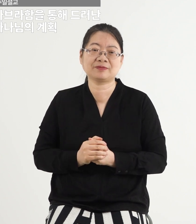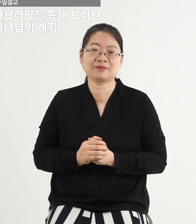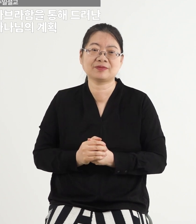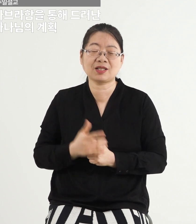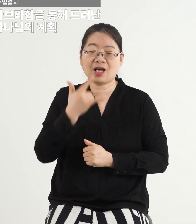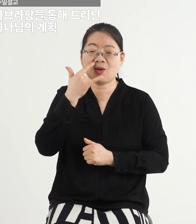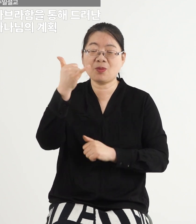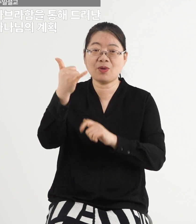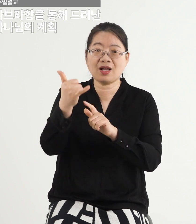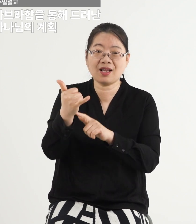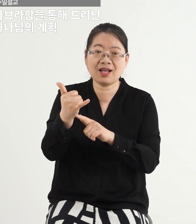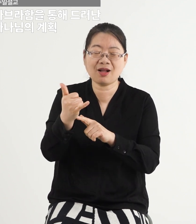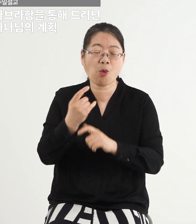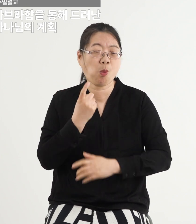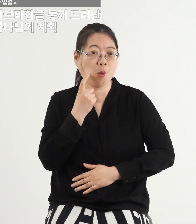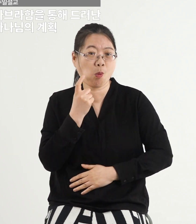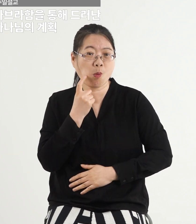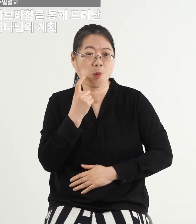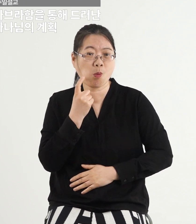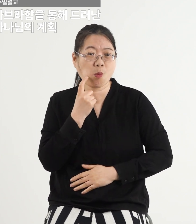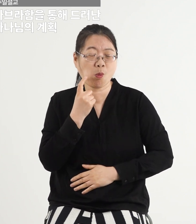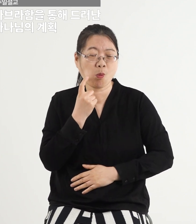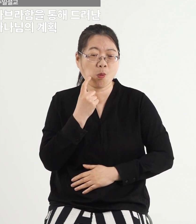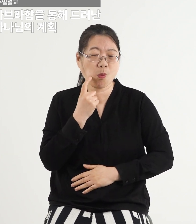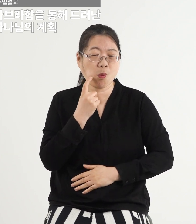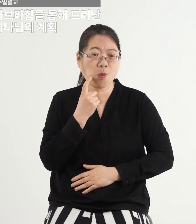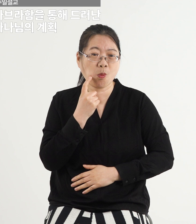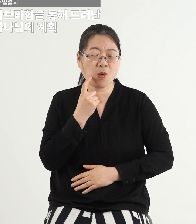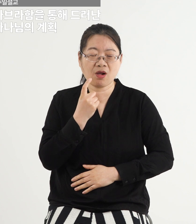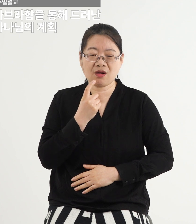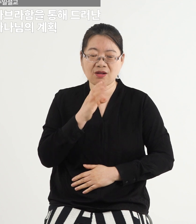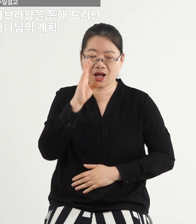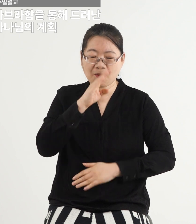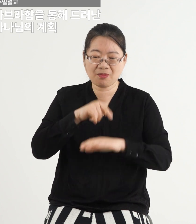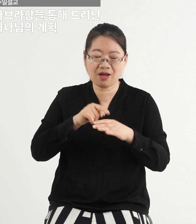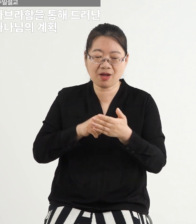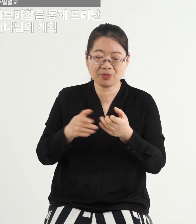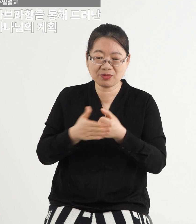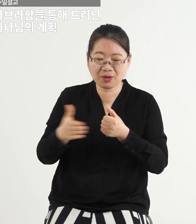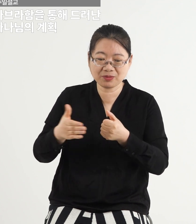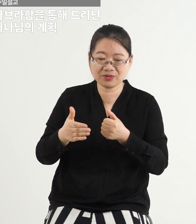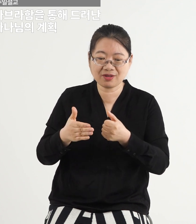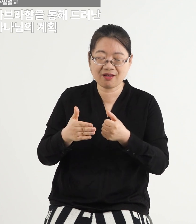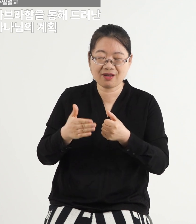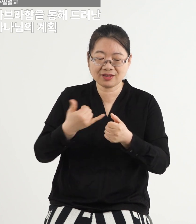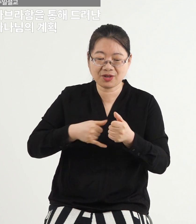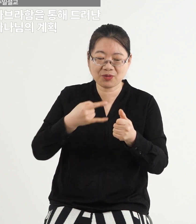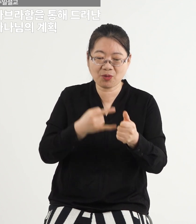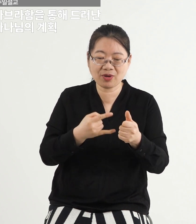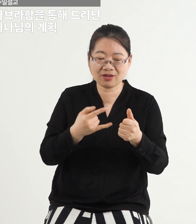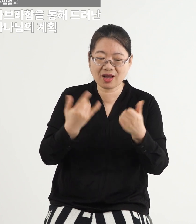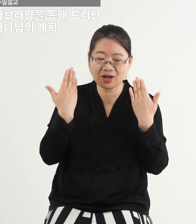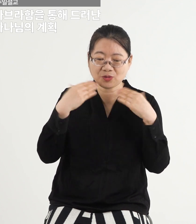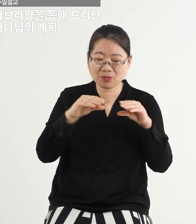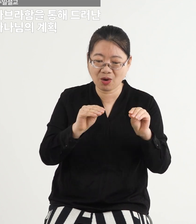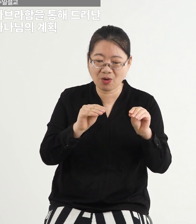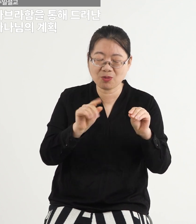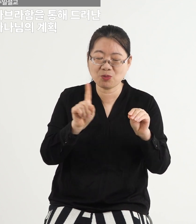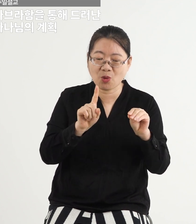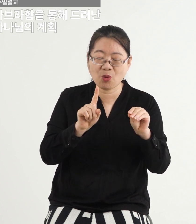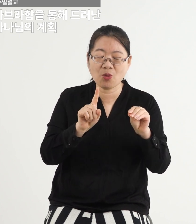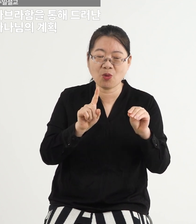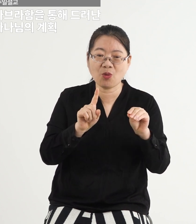그 부모들이 뭐 거짓말로 악감을 가지고 그랬겠어요? 육신의 부모는 마음은 있어도 안 될 수가 있을